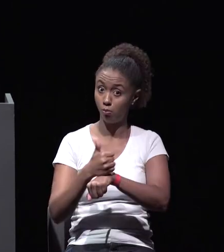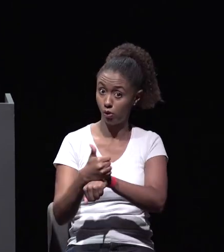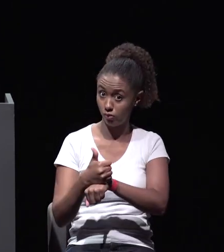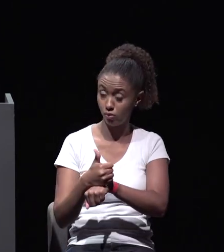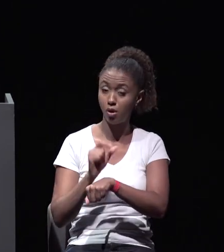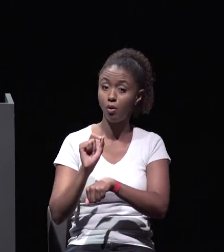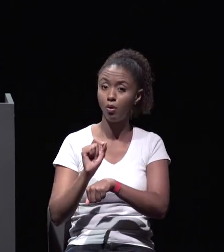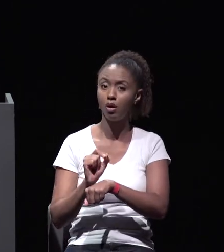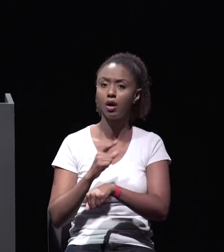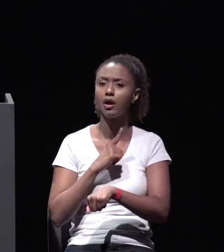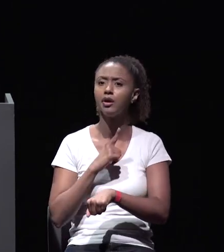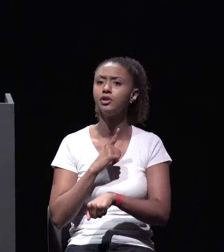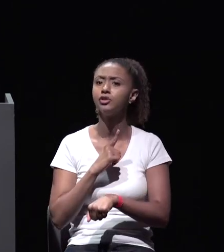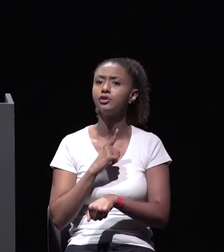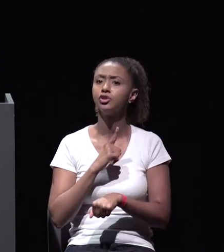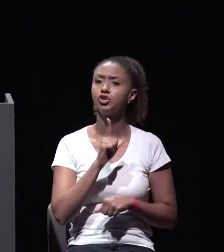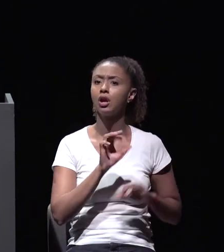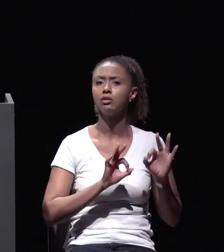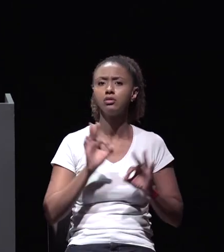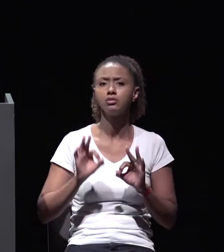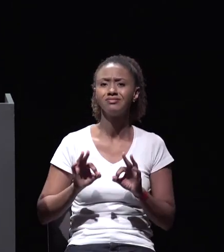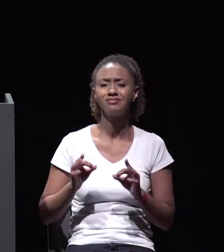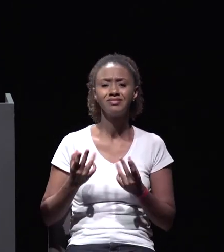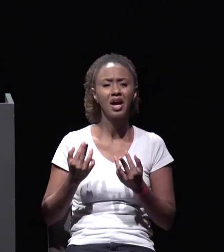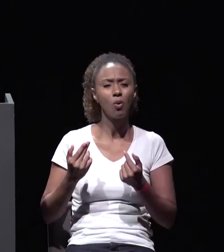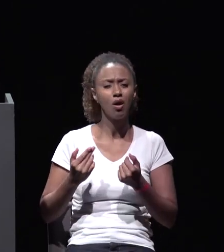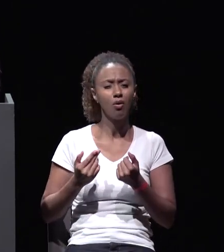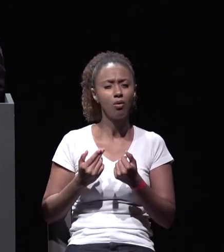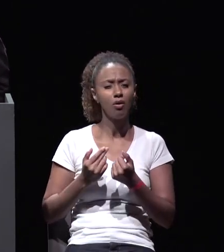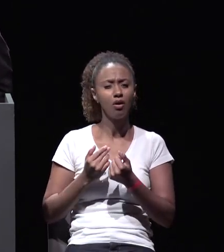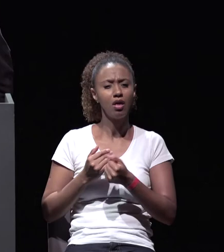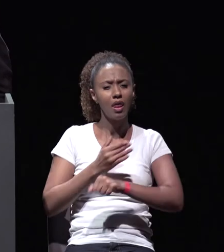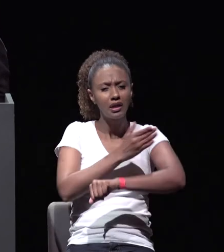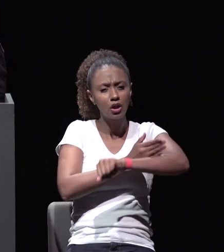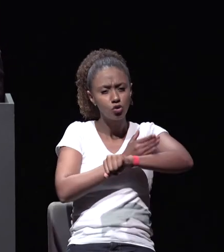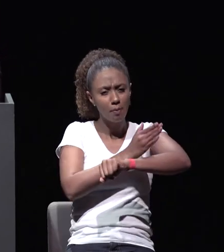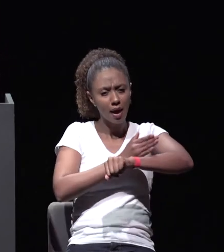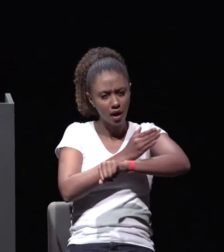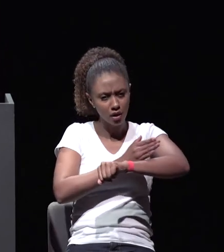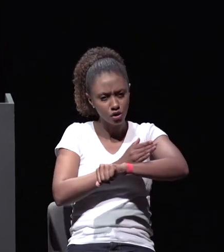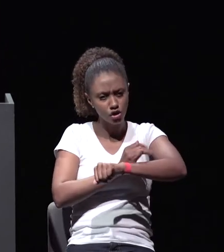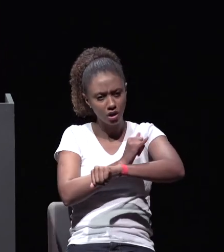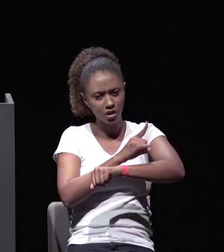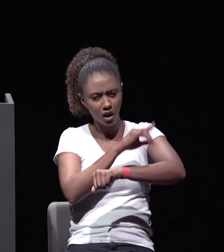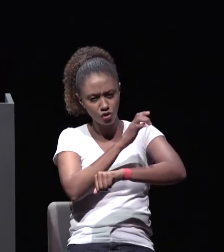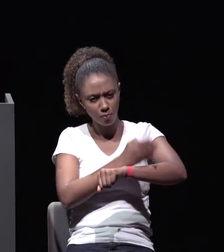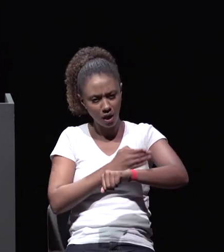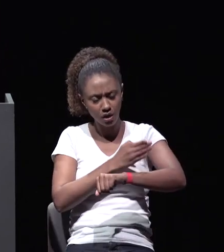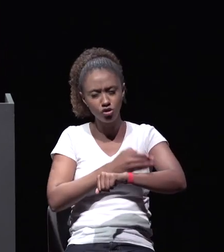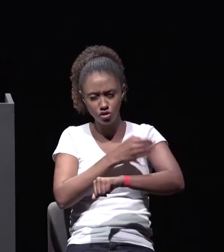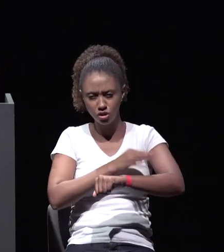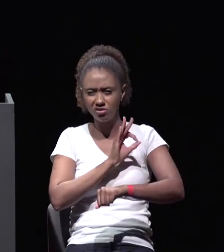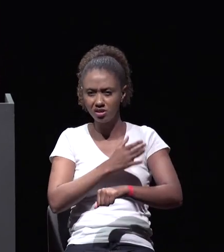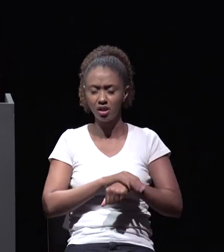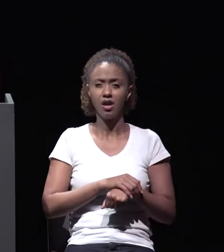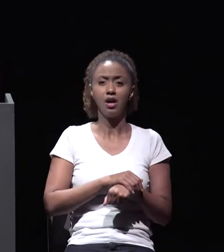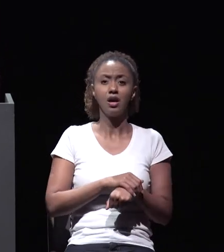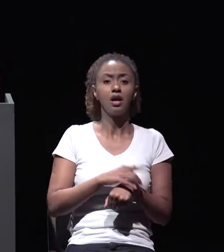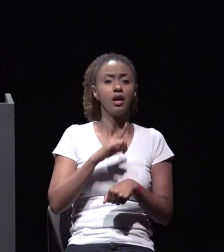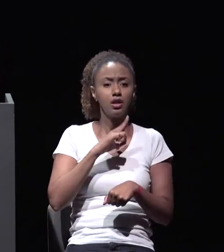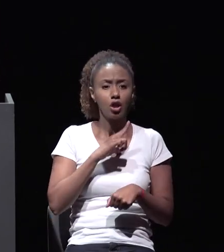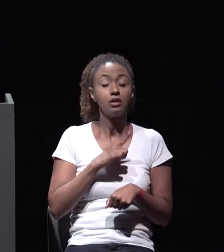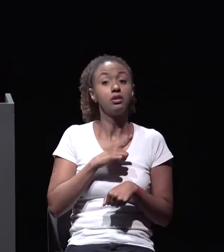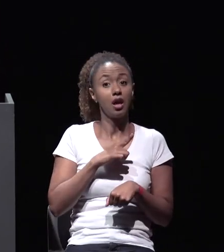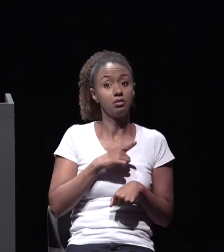se organizava quase que como na idade média como em corporações de ofício ou seja é um sistema essencialmente de mestre e discípulo